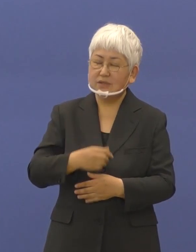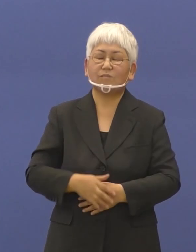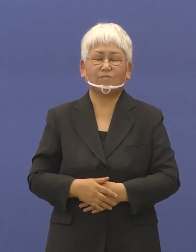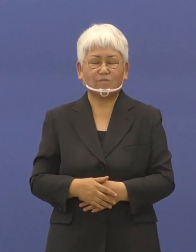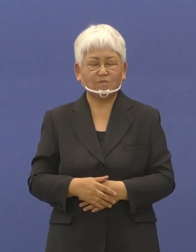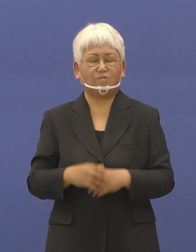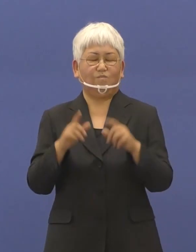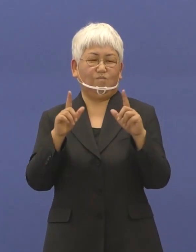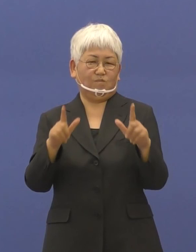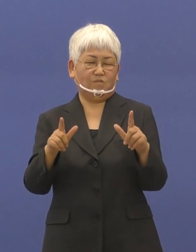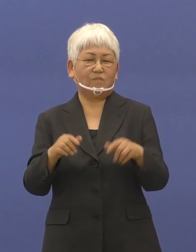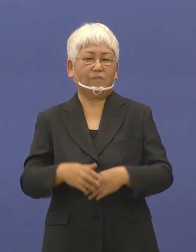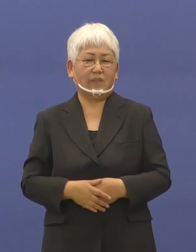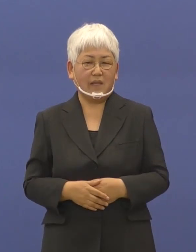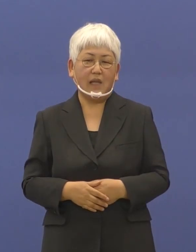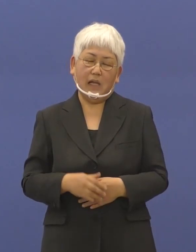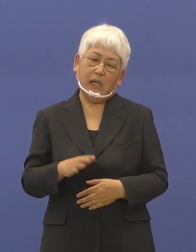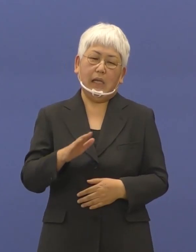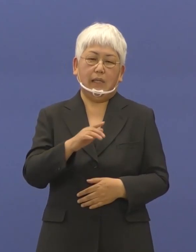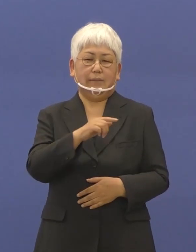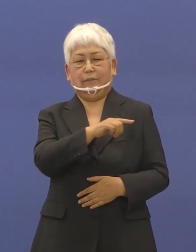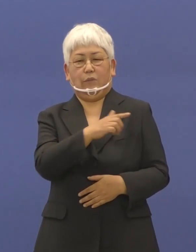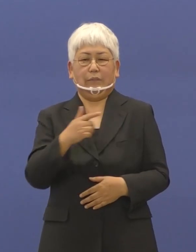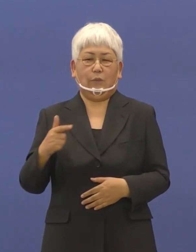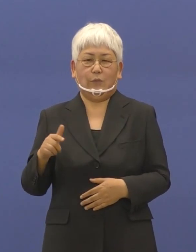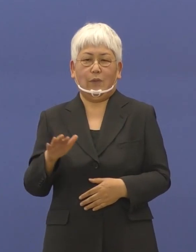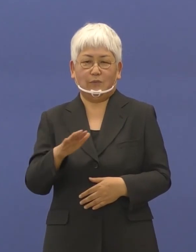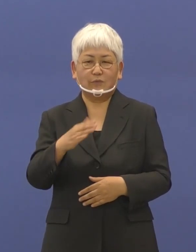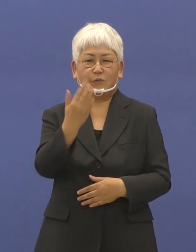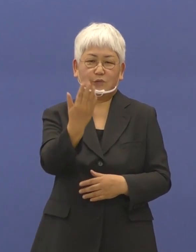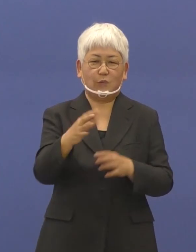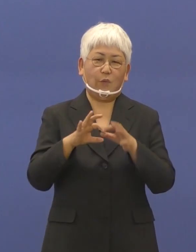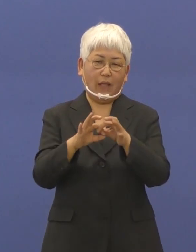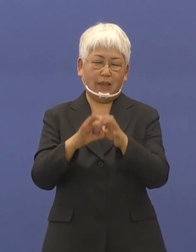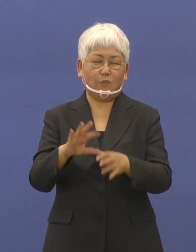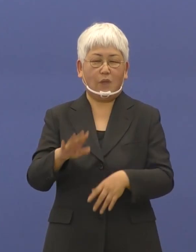係とかあとはいろいろあるので、ちょっとそこは秘密にさせていただきたいと